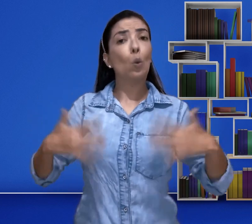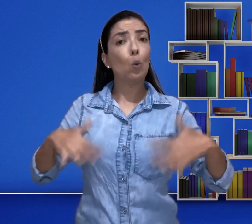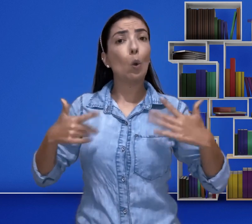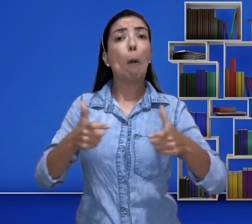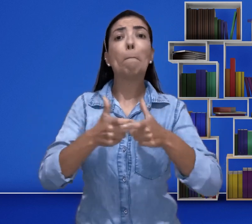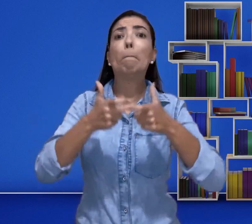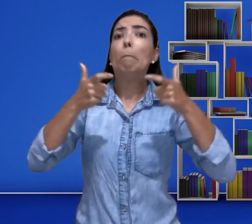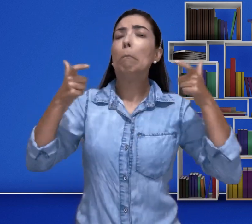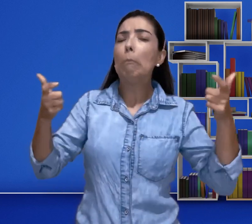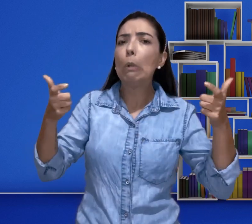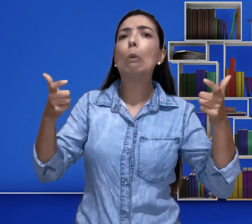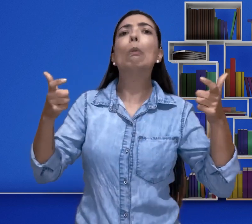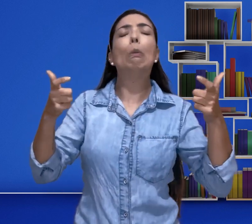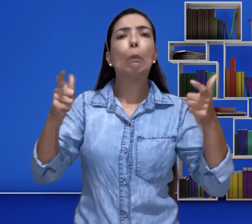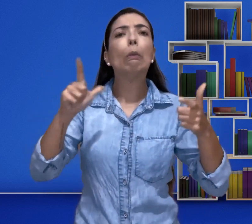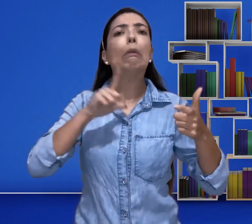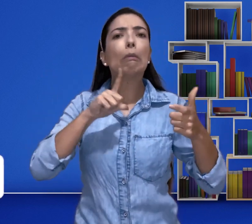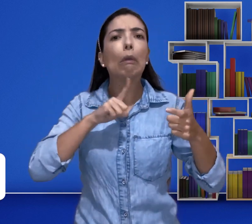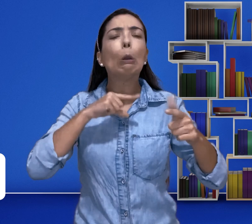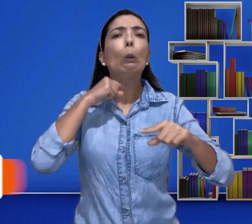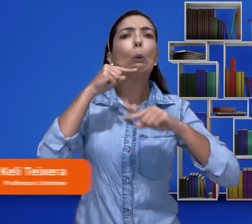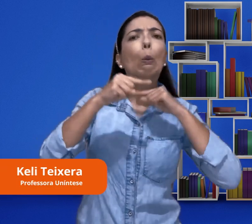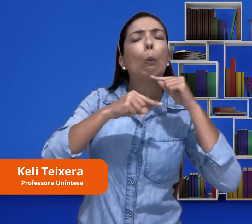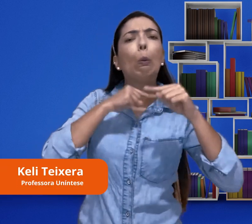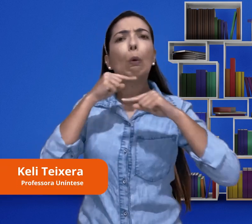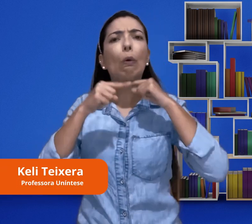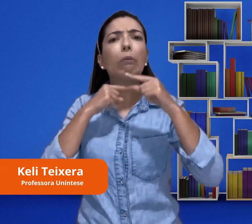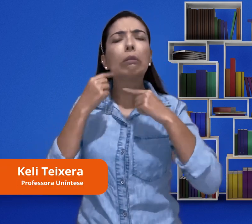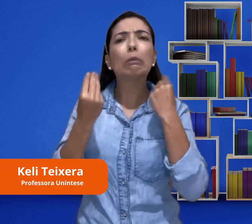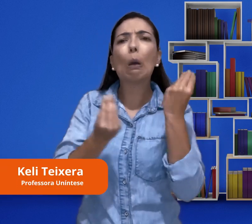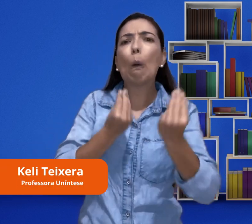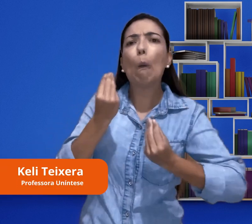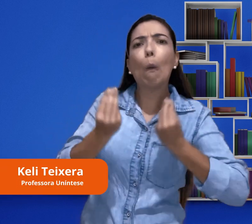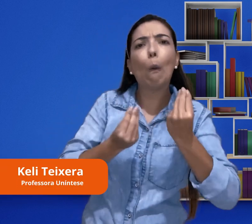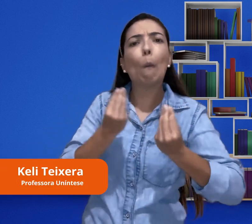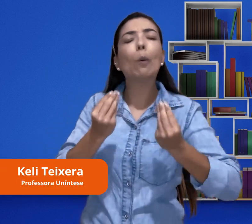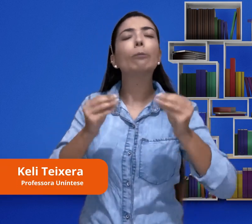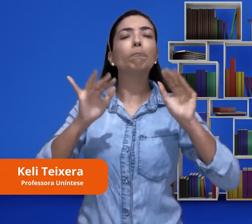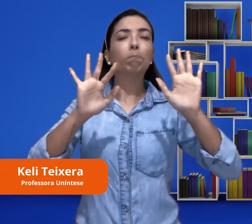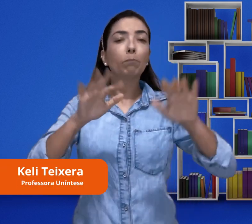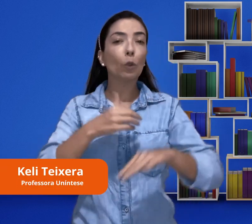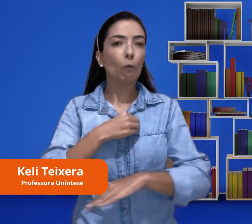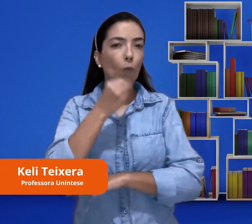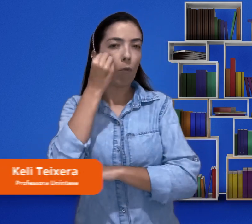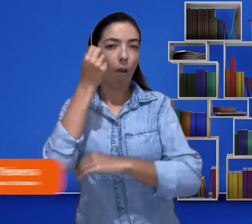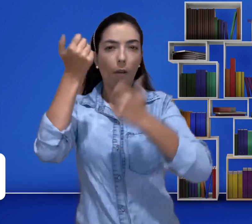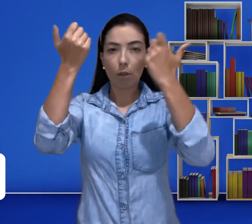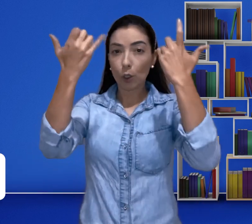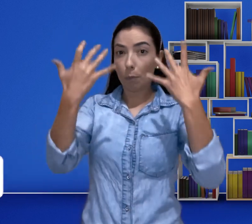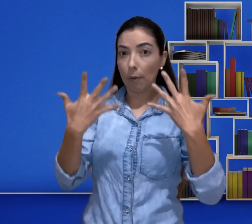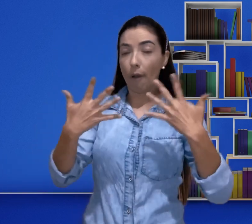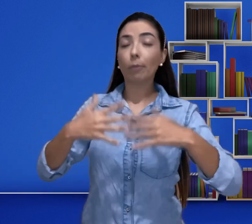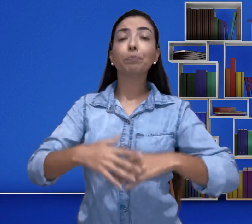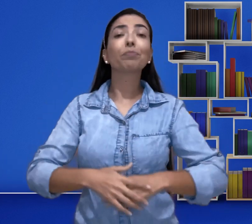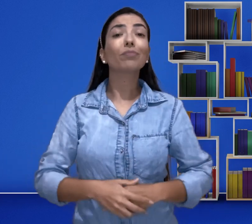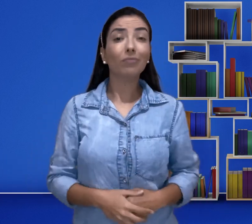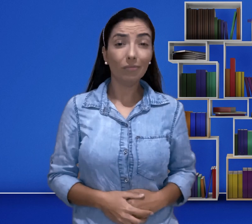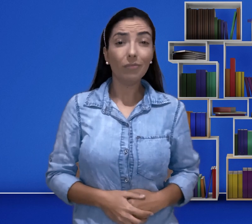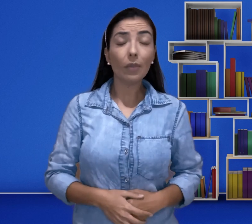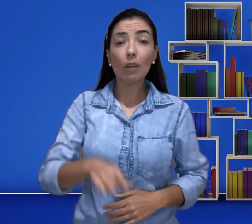A maioria das pessoas tem dúvida em relação a isso, mas eu vou explicar para vocês. Vocês